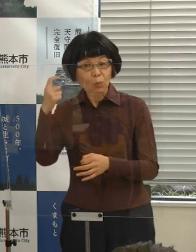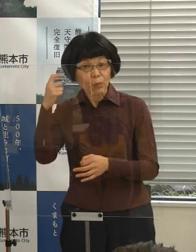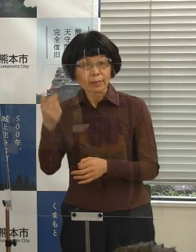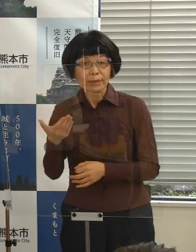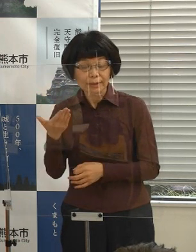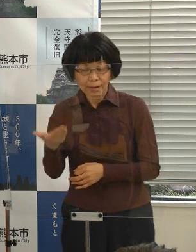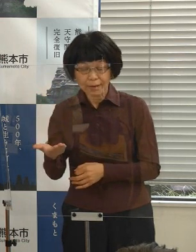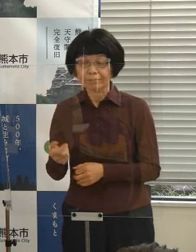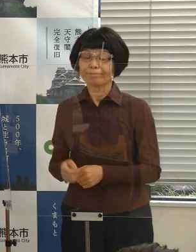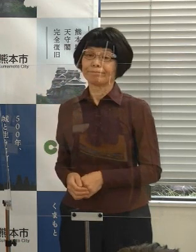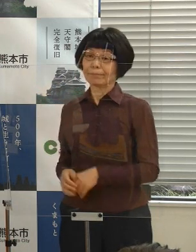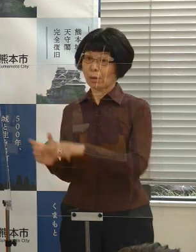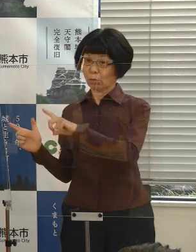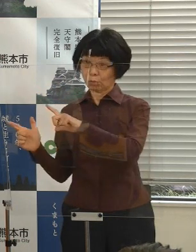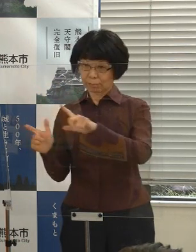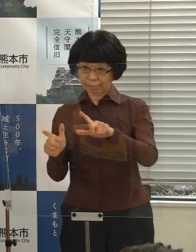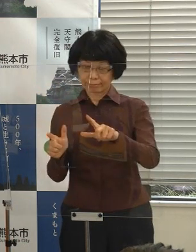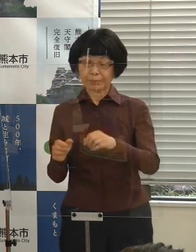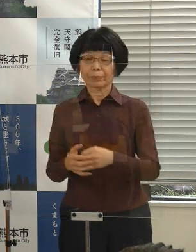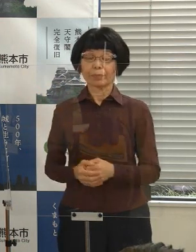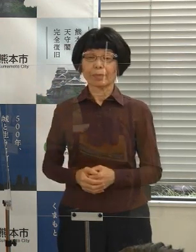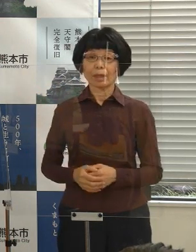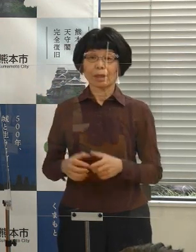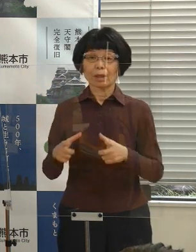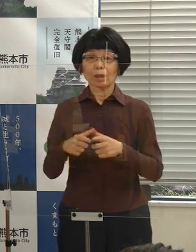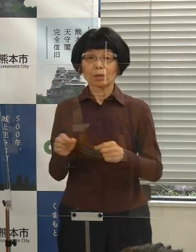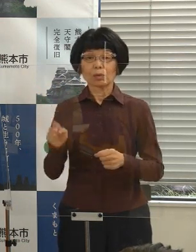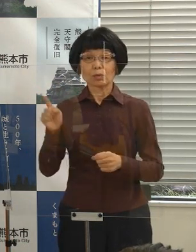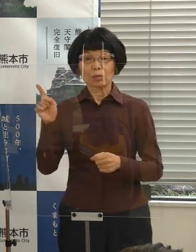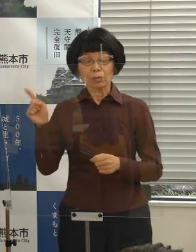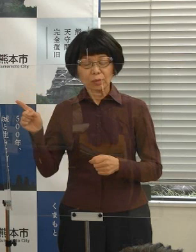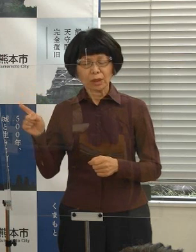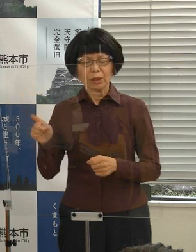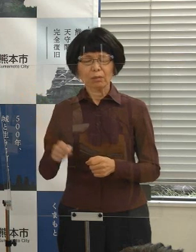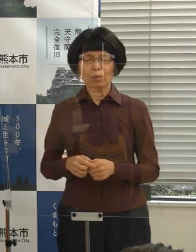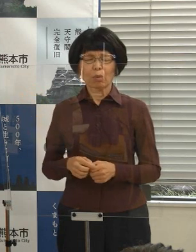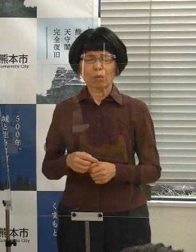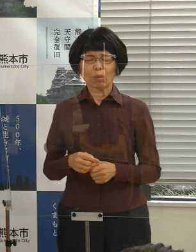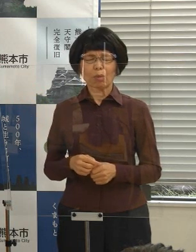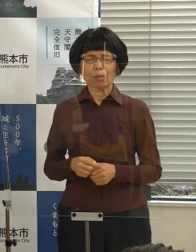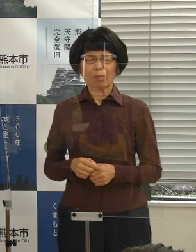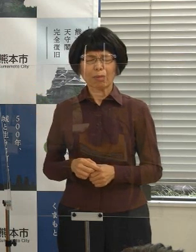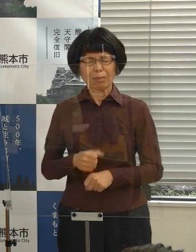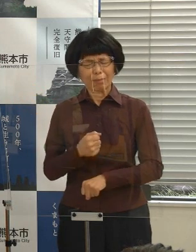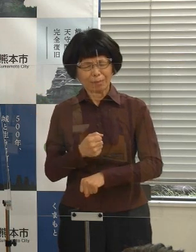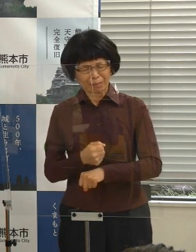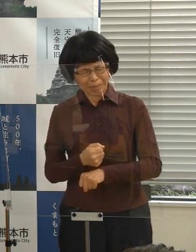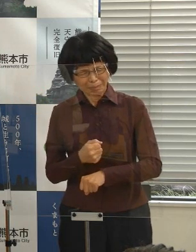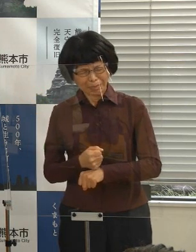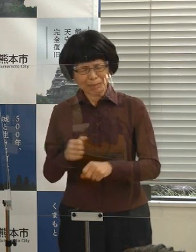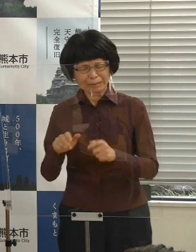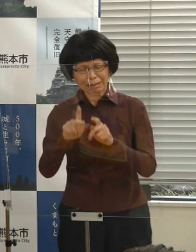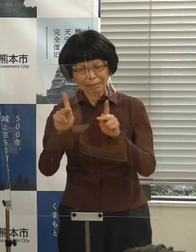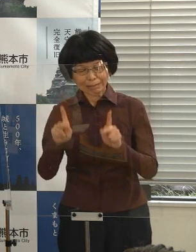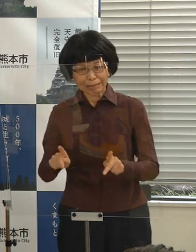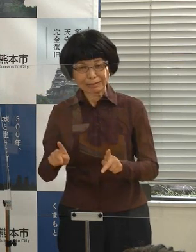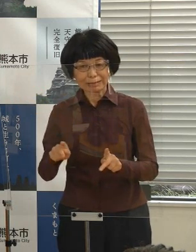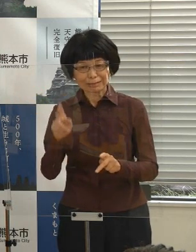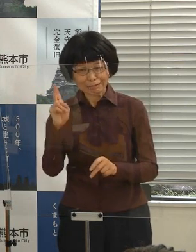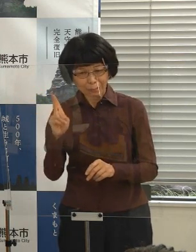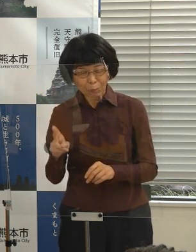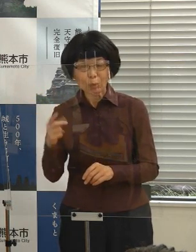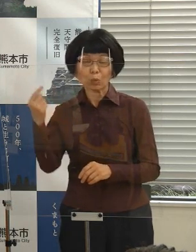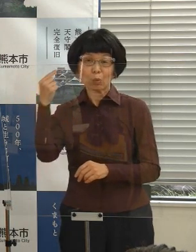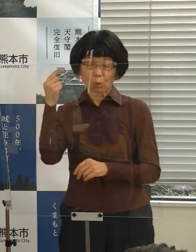なかなか国の方でもこれは重たい課題だということでですね、思っていらっしゃるというふうに思います。